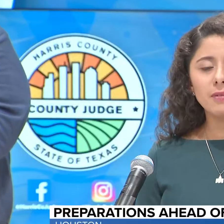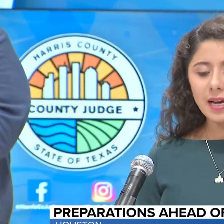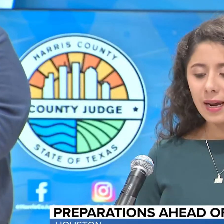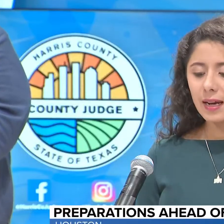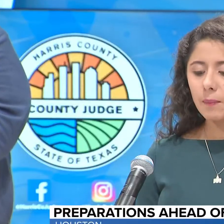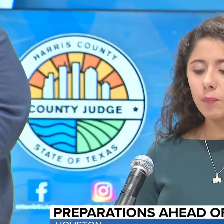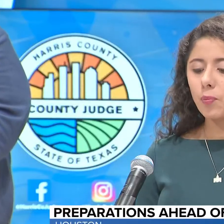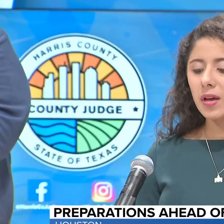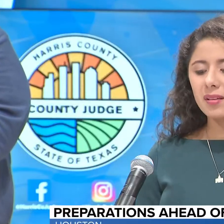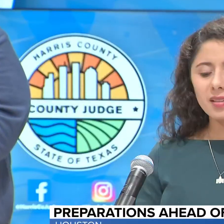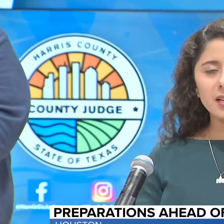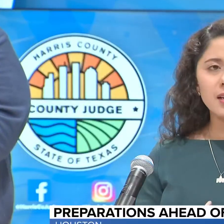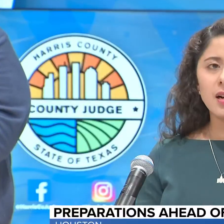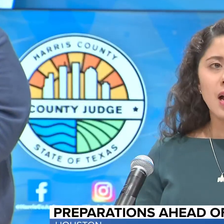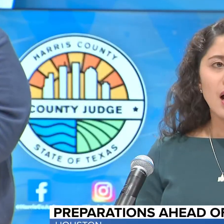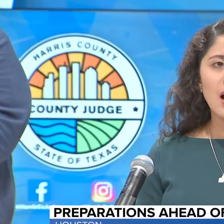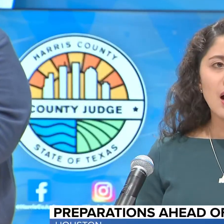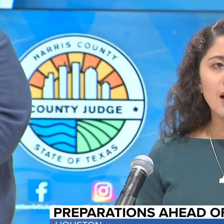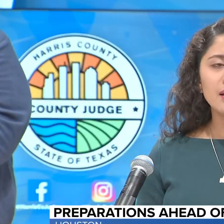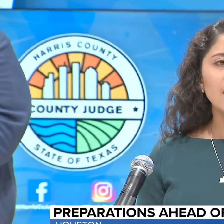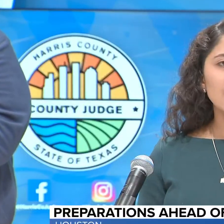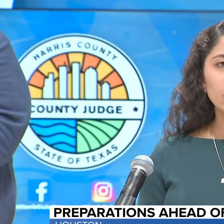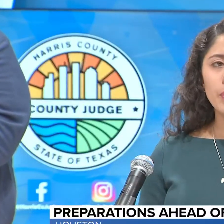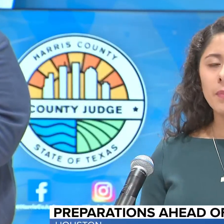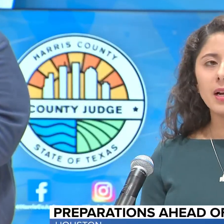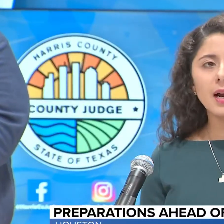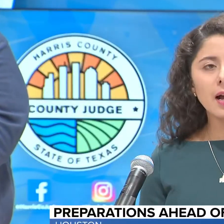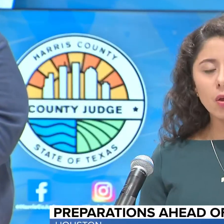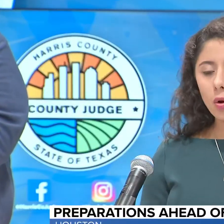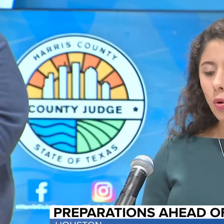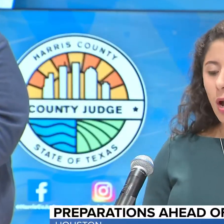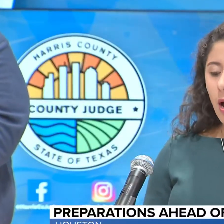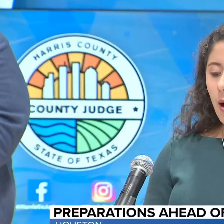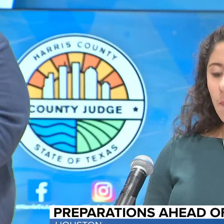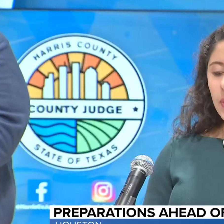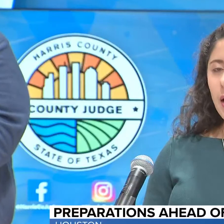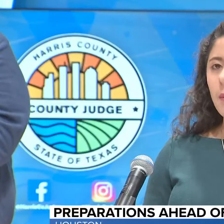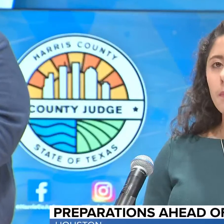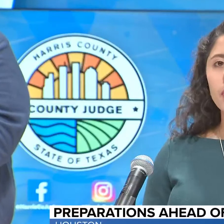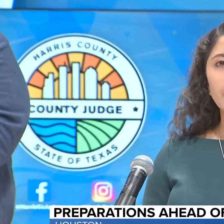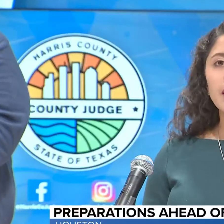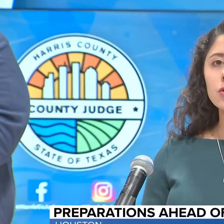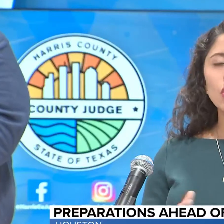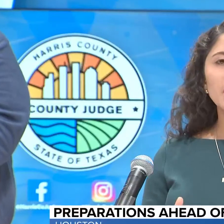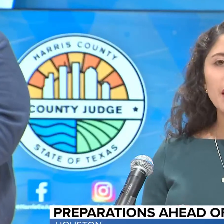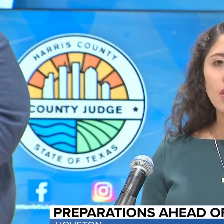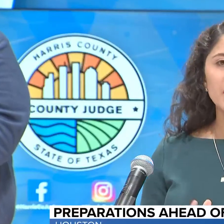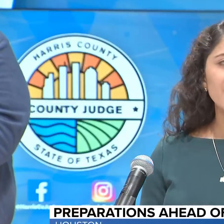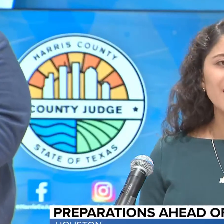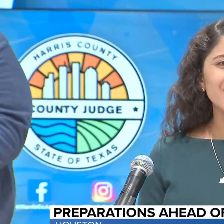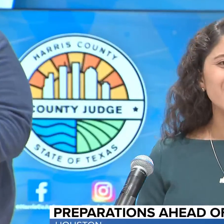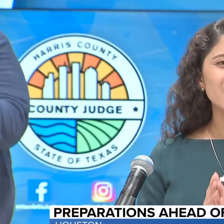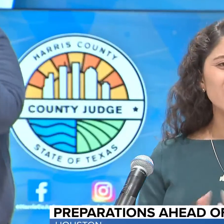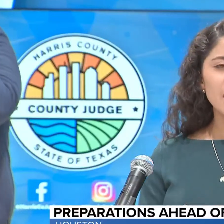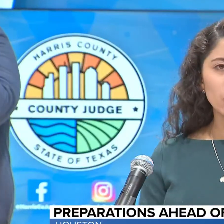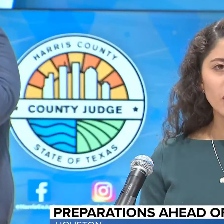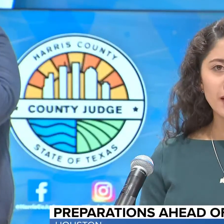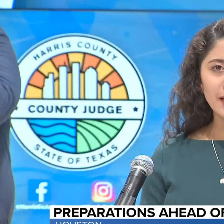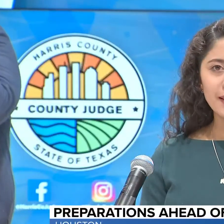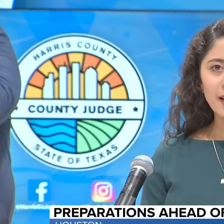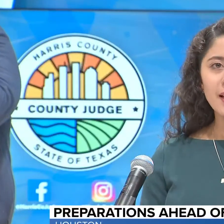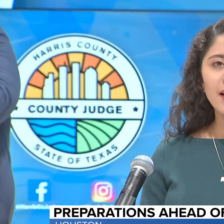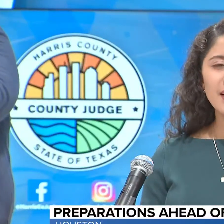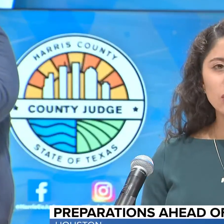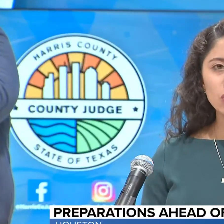preocupaciones de viaje. Puede salir a la tienda, al supermercado, a poner gasolina, lo que tenga que hacer, salga